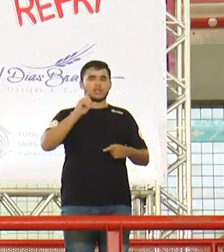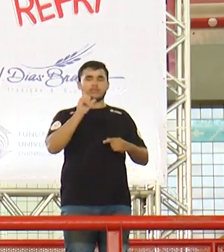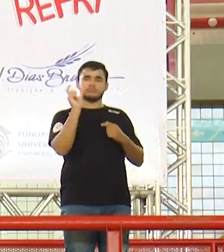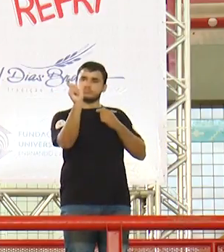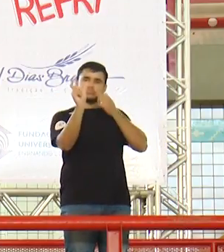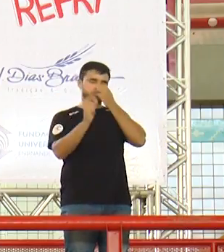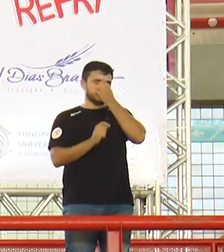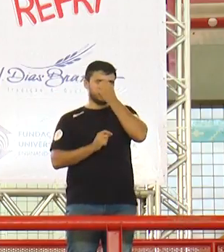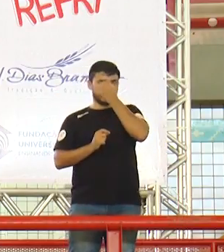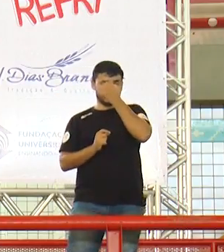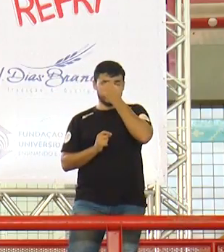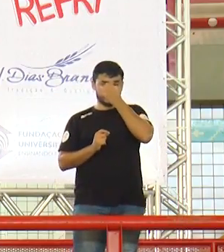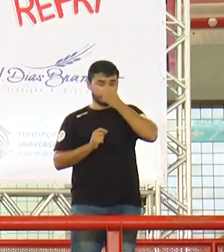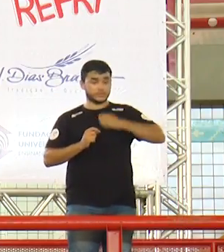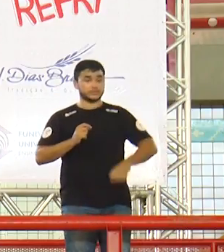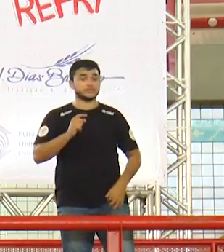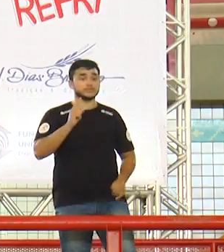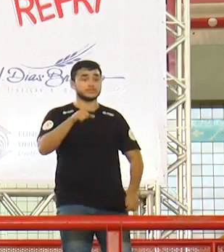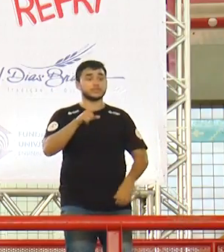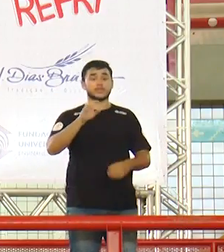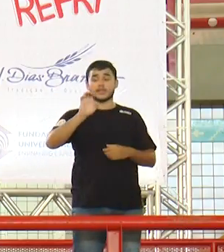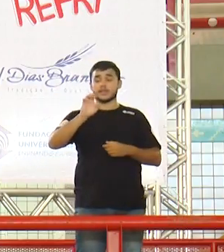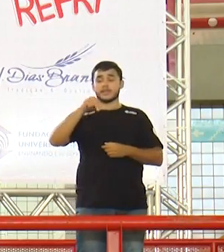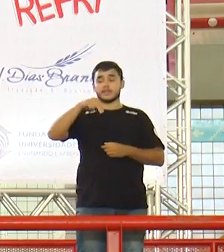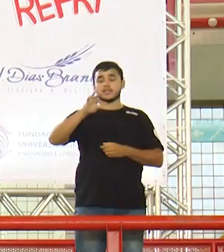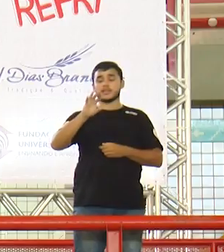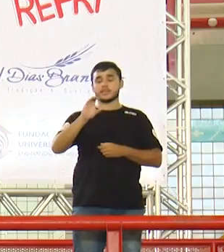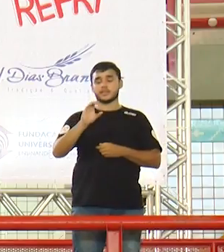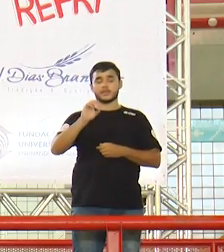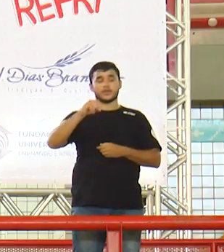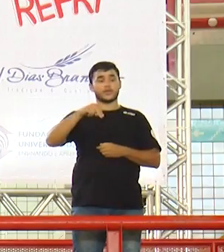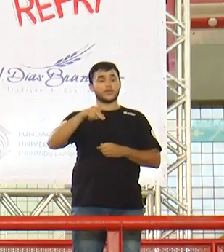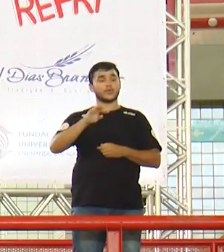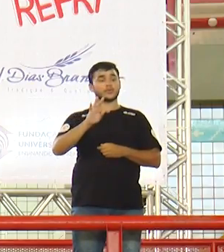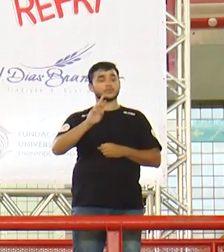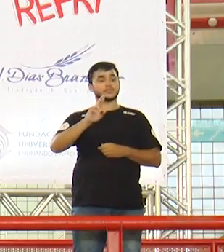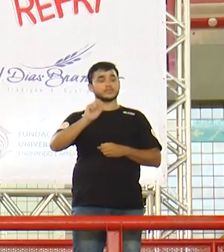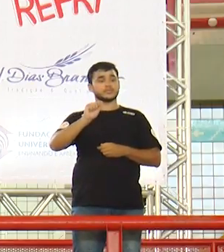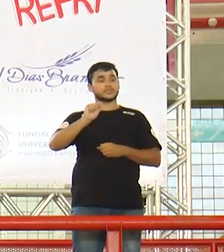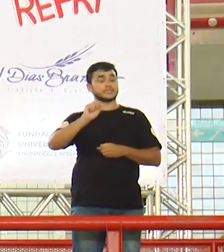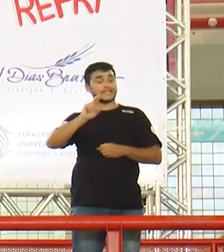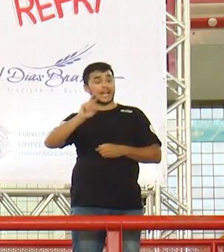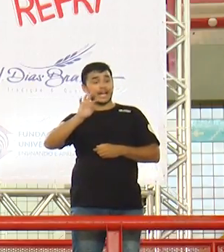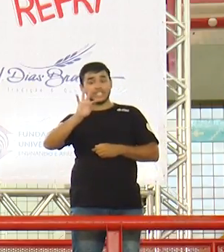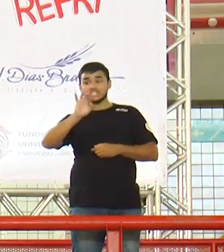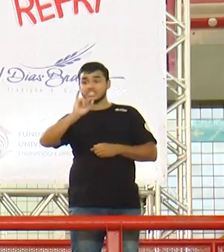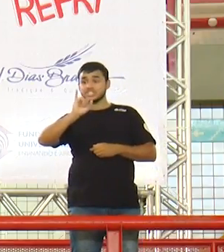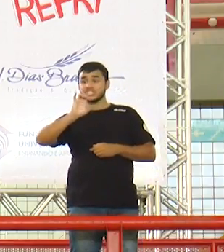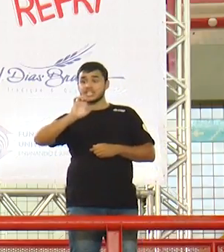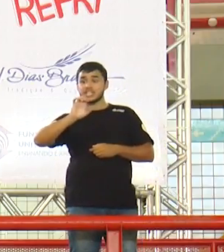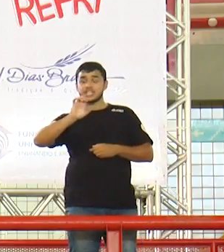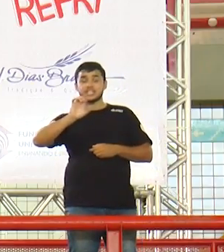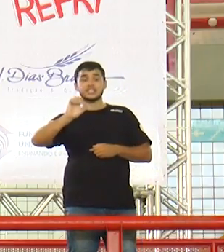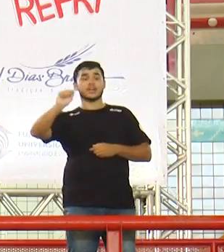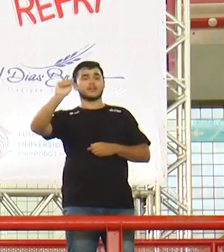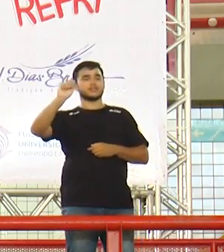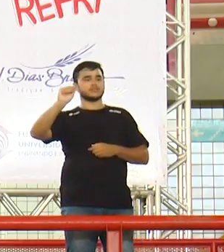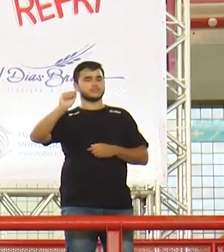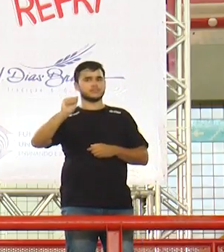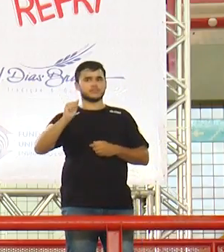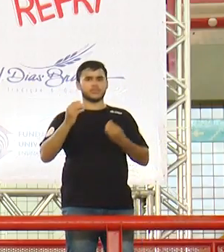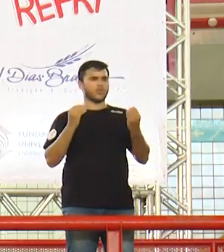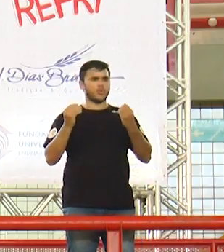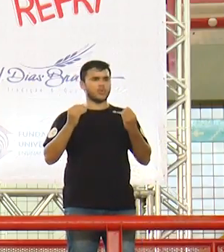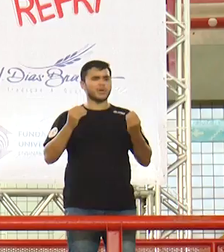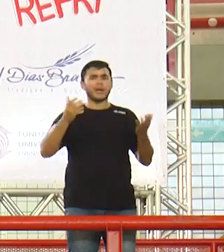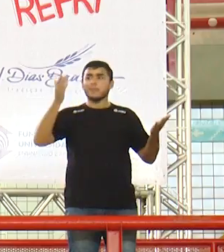por exemplo, encontrar-te-ia se pudesse, seria como você tentar ressuscitar uma múmia fazendo respiração boca a